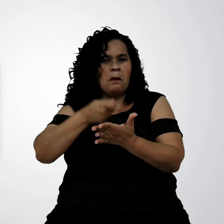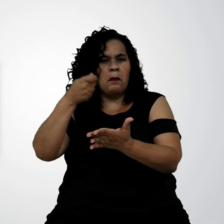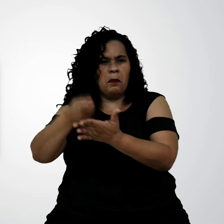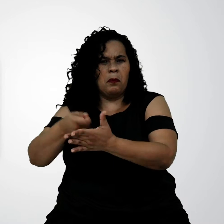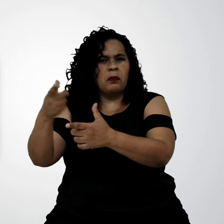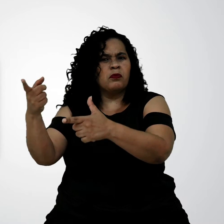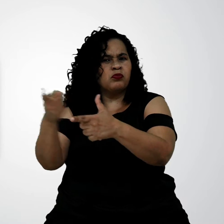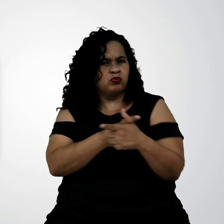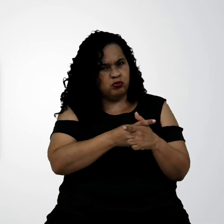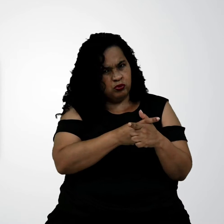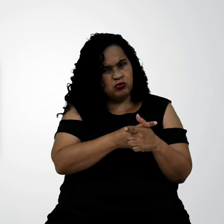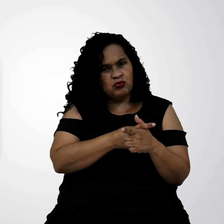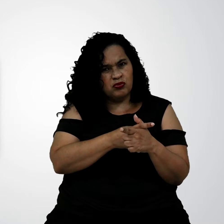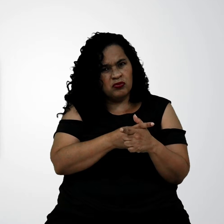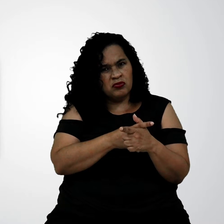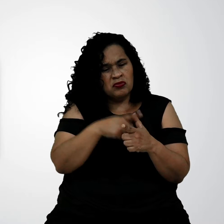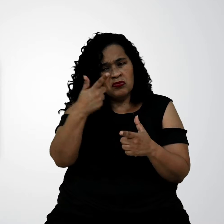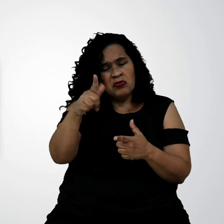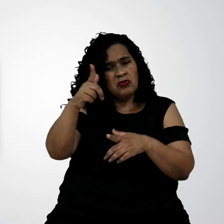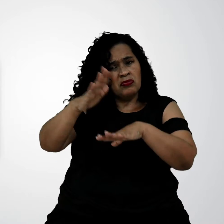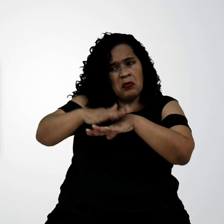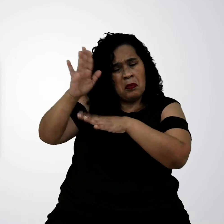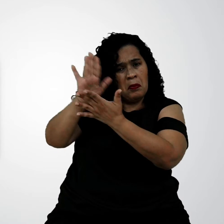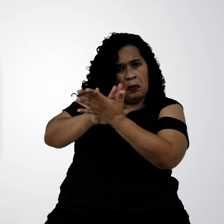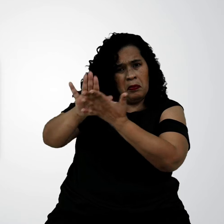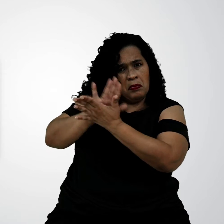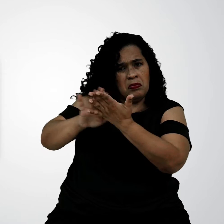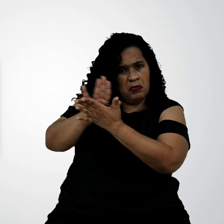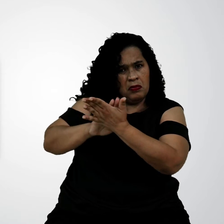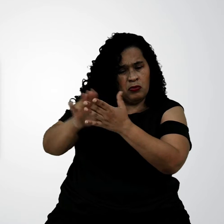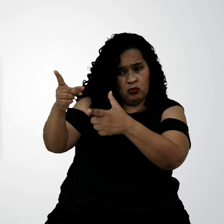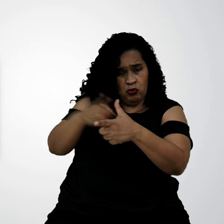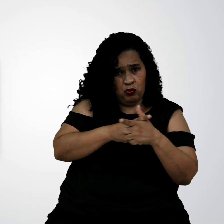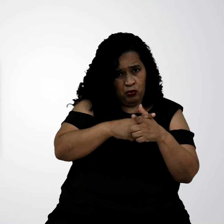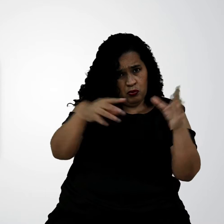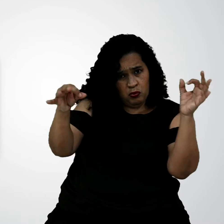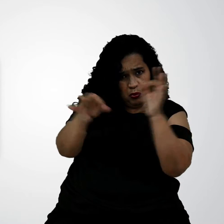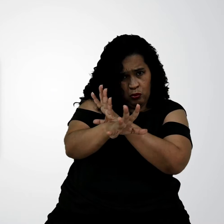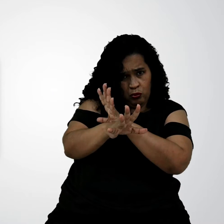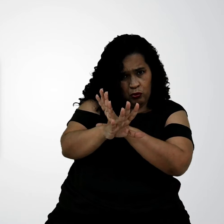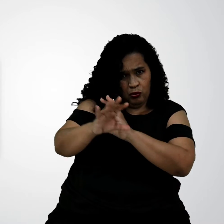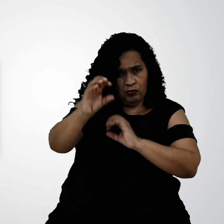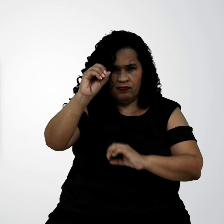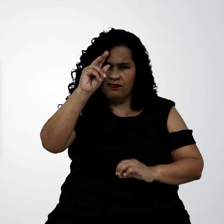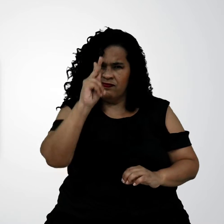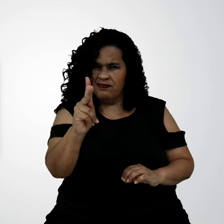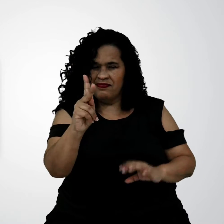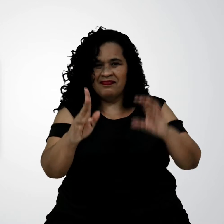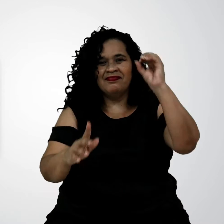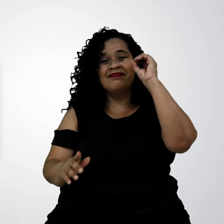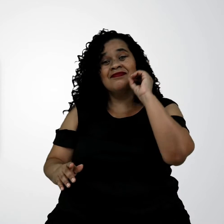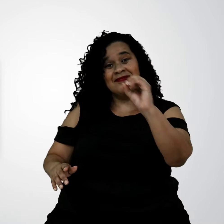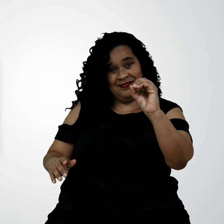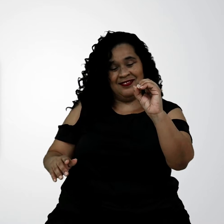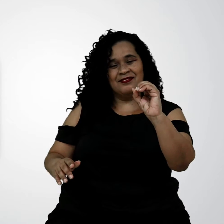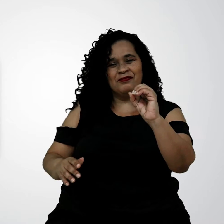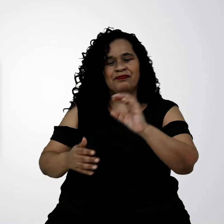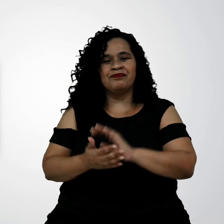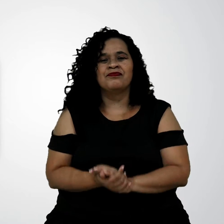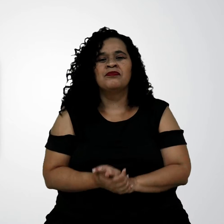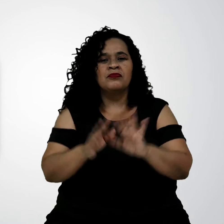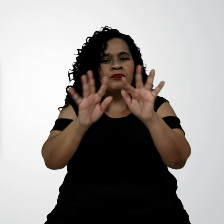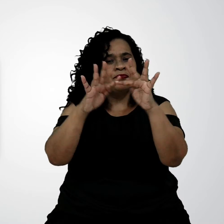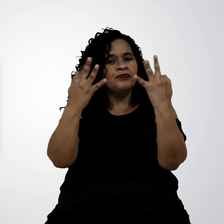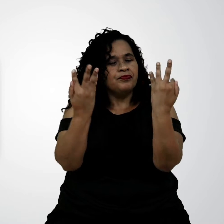não sobrar nada, mas também pagou tudo, está ótimo, 0 a 0. Muitas famílias vivem